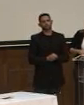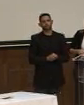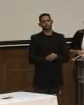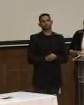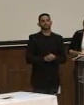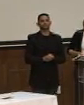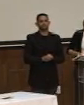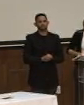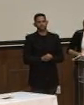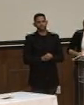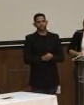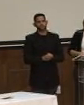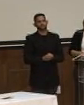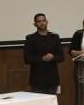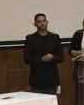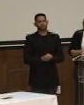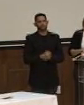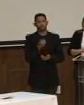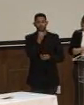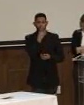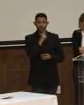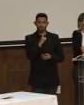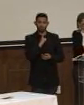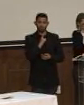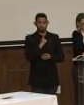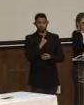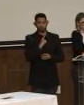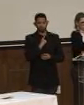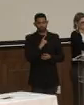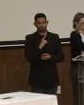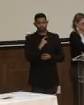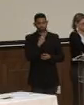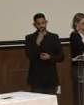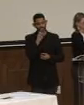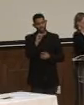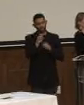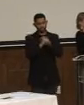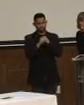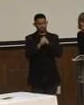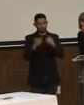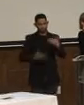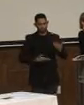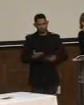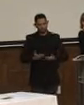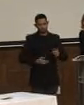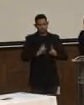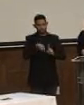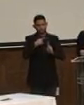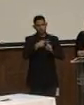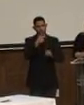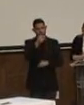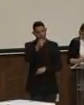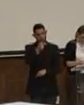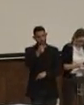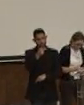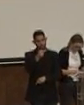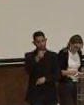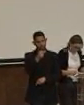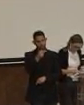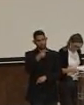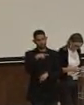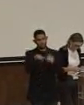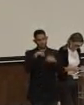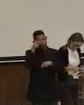Conciani. Eu tenho averbado 30 anos de serviço, mais 7 anos de atividade